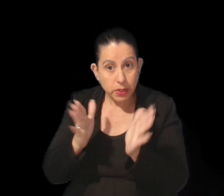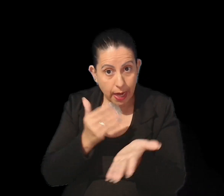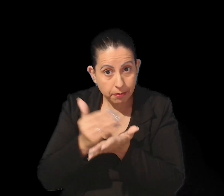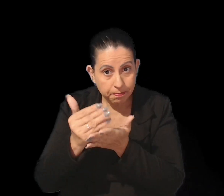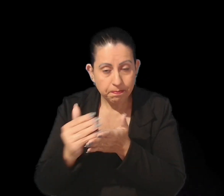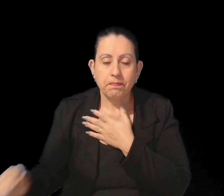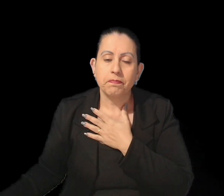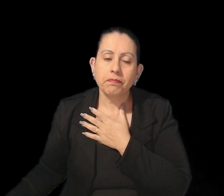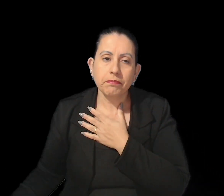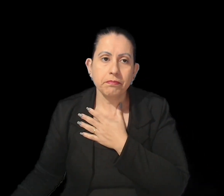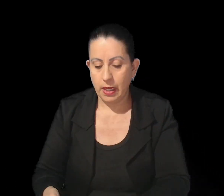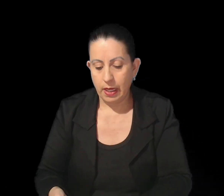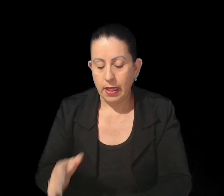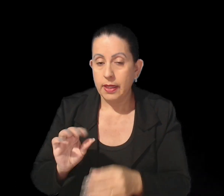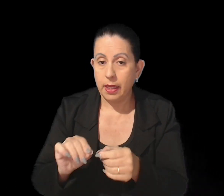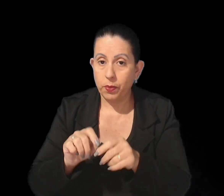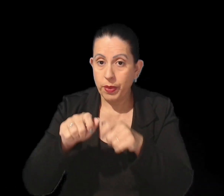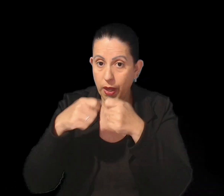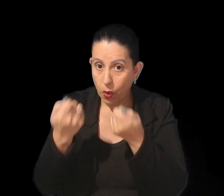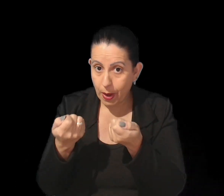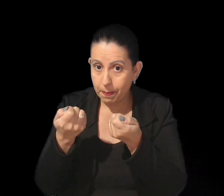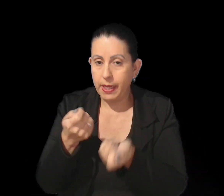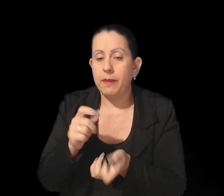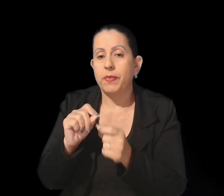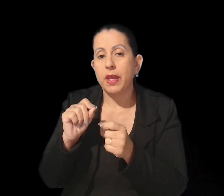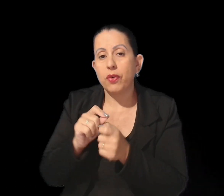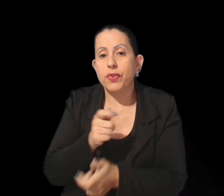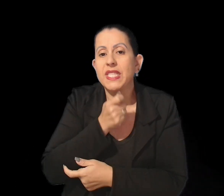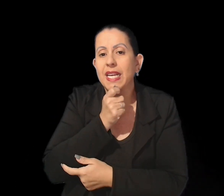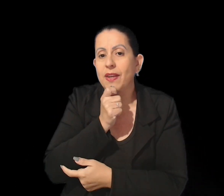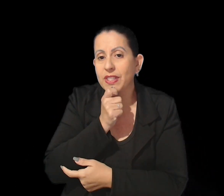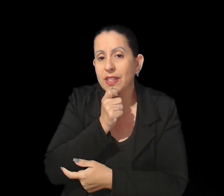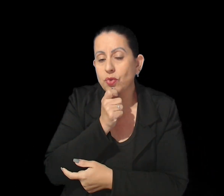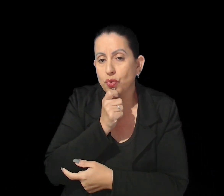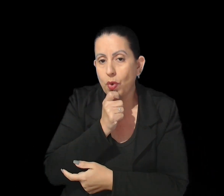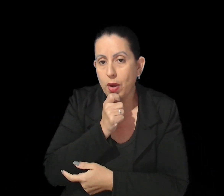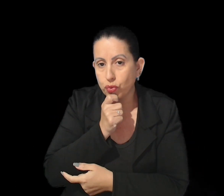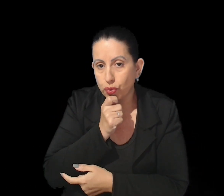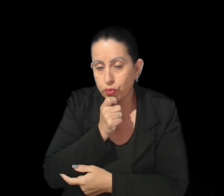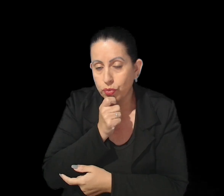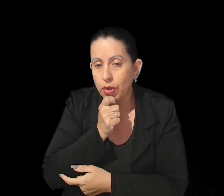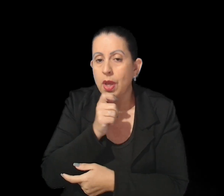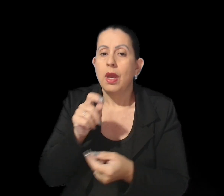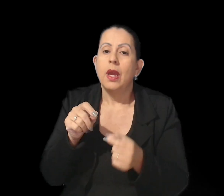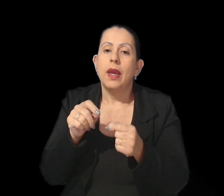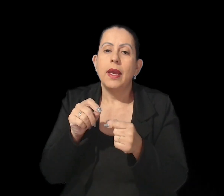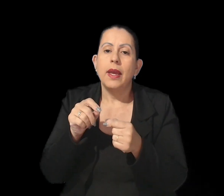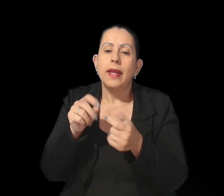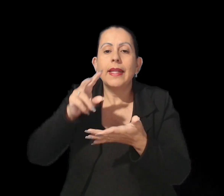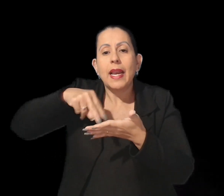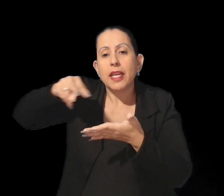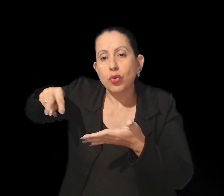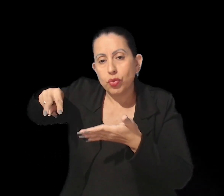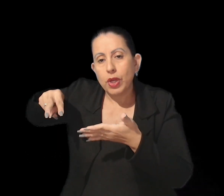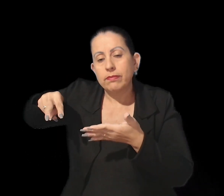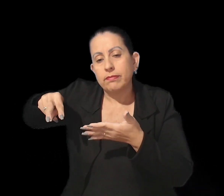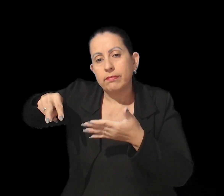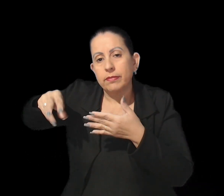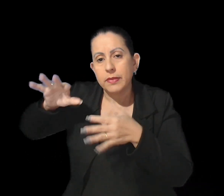lá? Então eu abri e eu fiz a gravação de um áudio da leitura